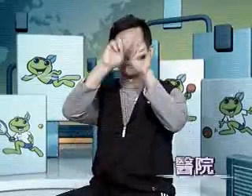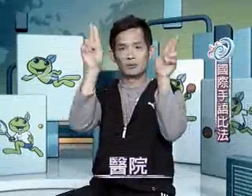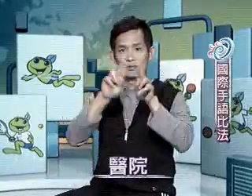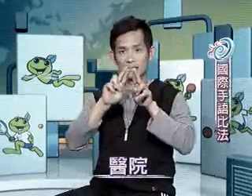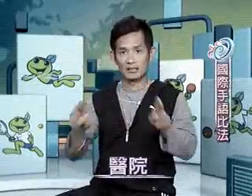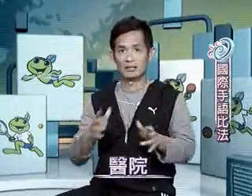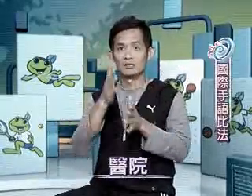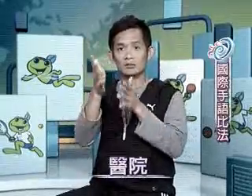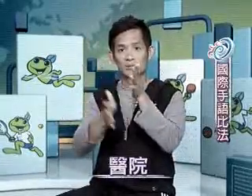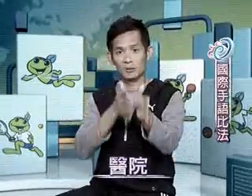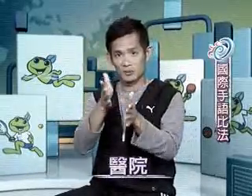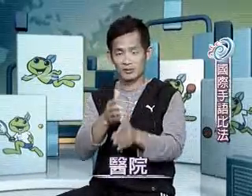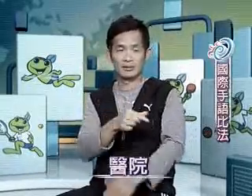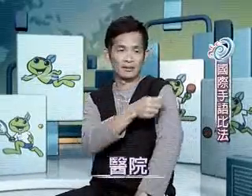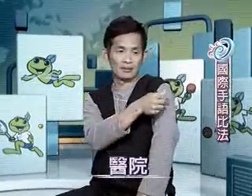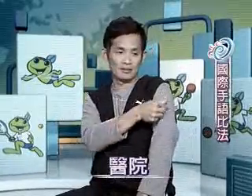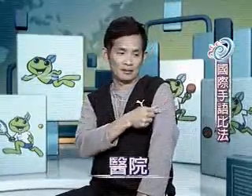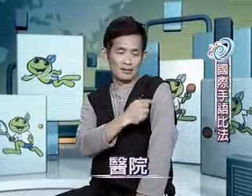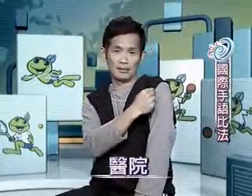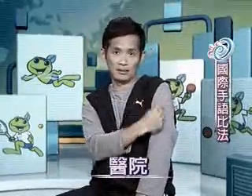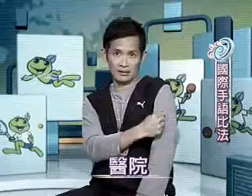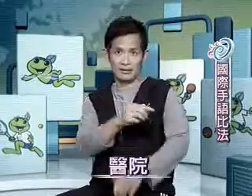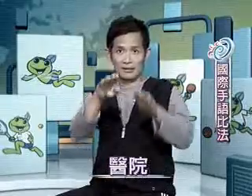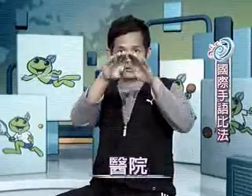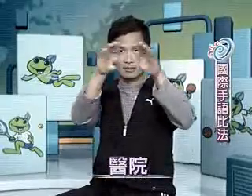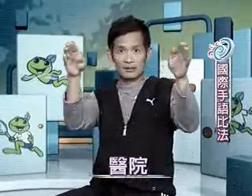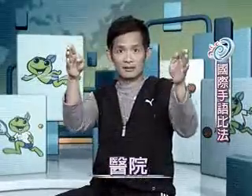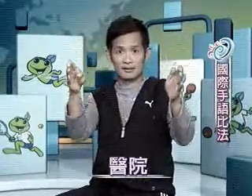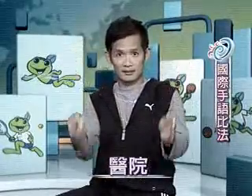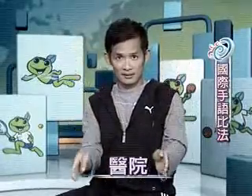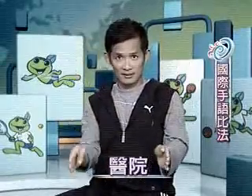国际手语的笔法，医院。